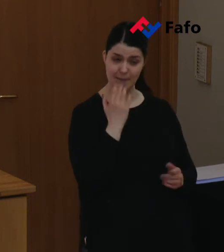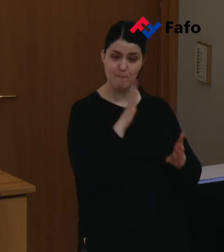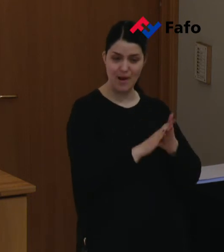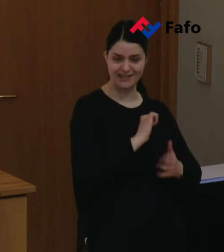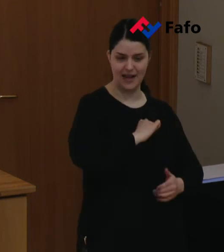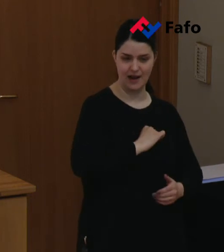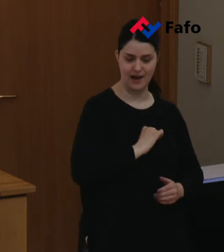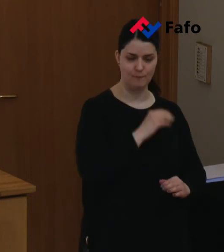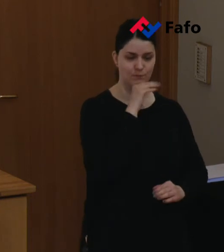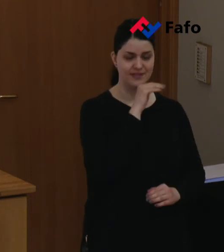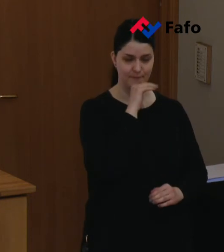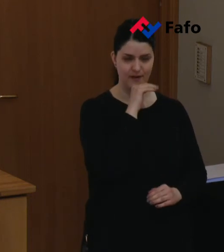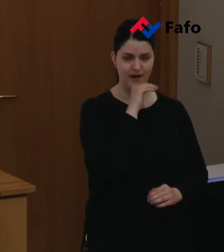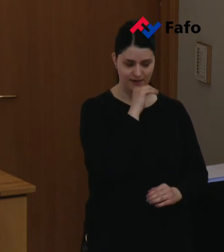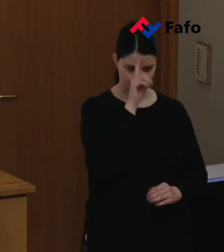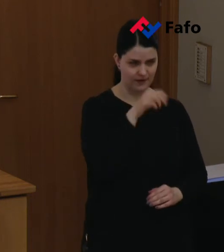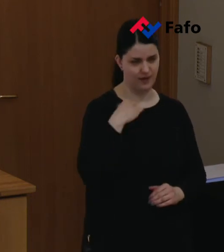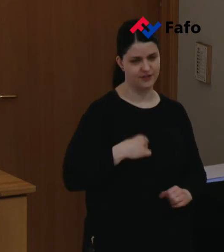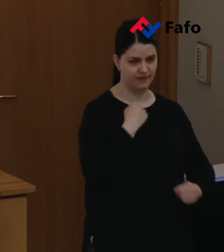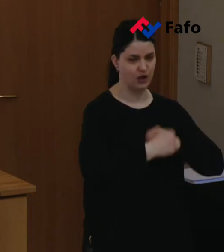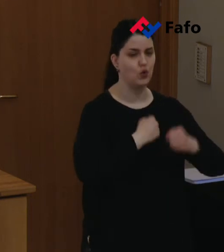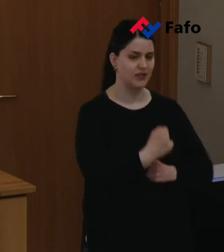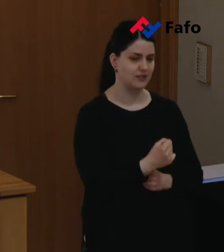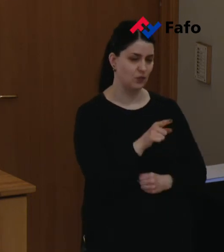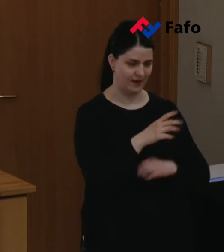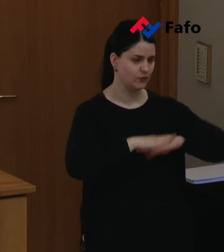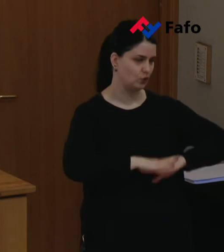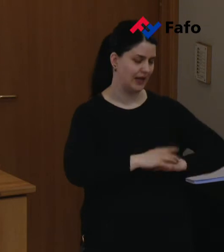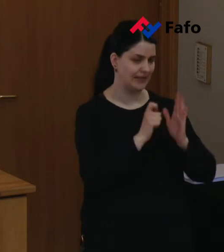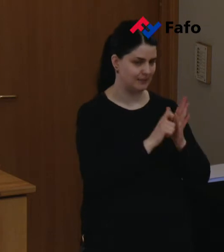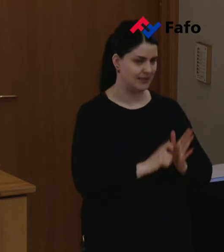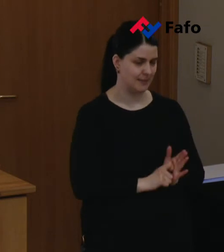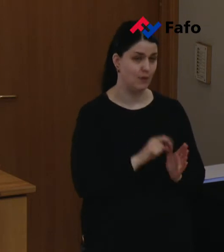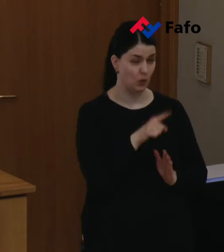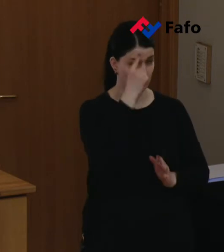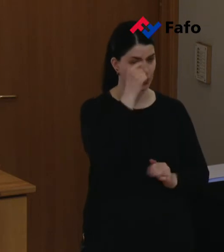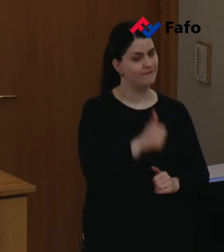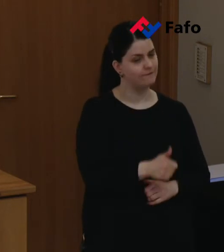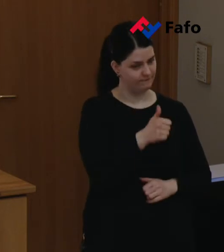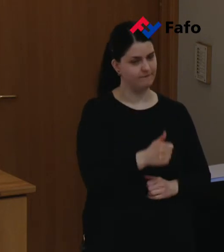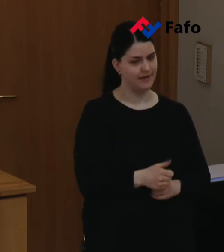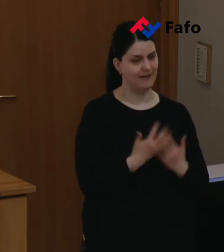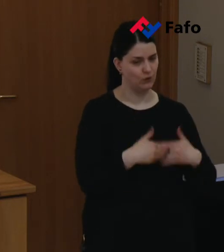å bestemme noe selv, så kan vi ansvarliggjøres på det, og det et grunnleggende prinsipp som jeg tror virker.